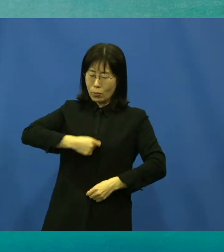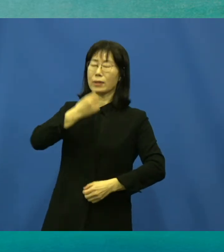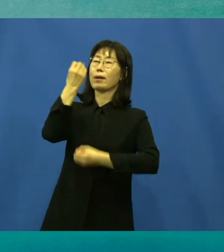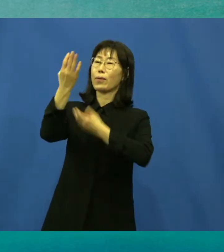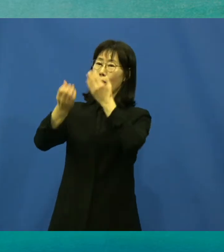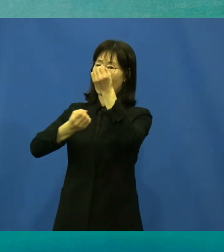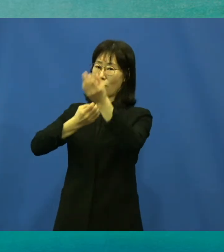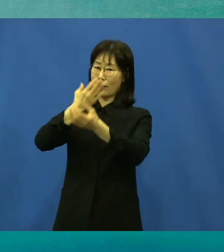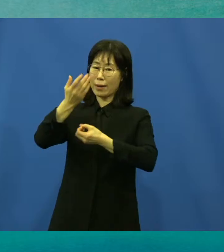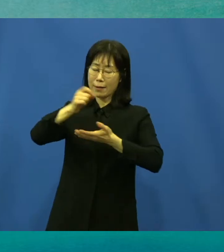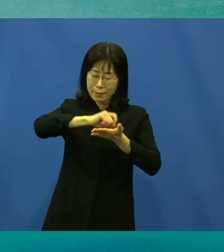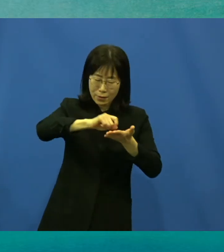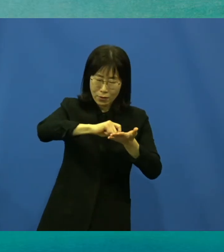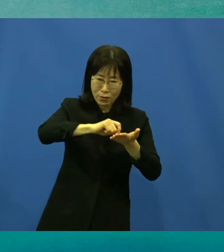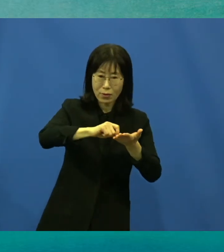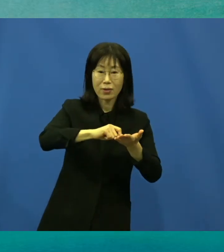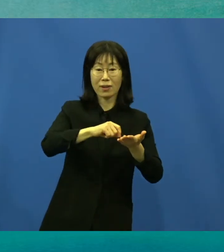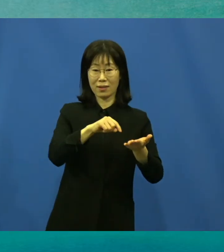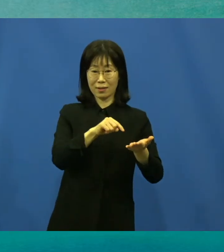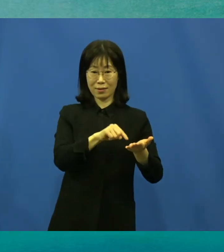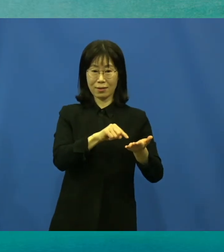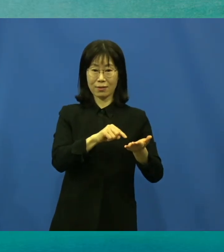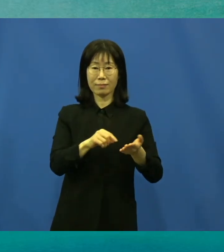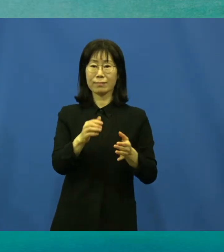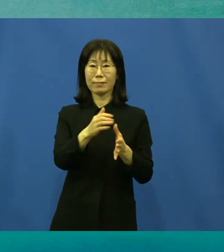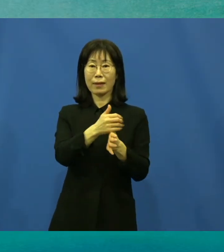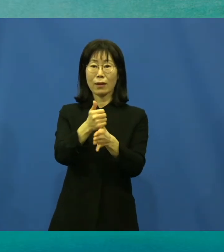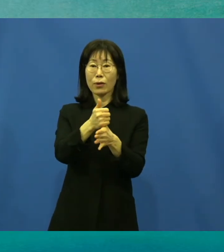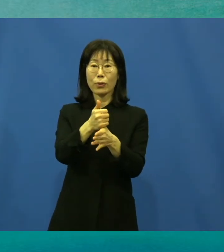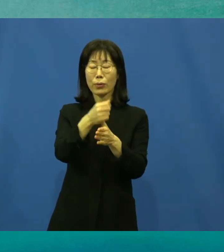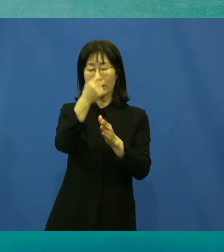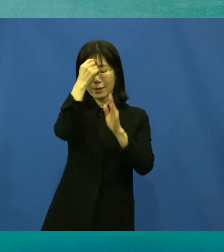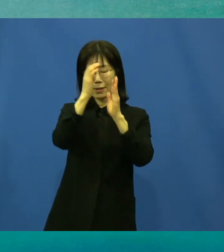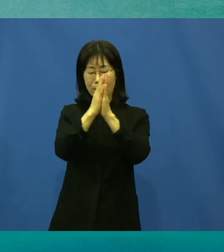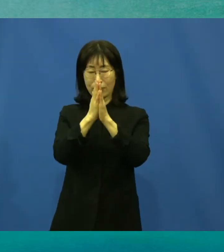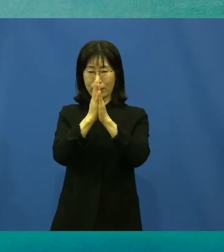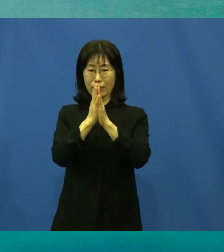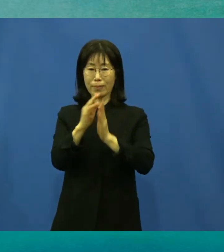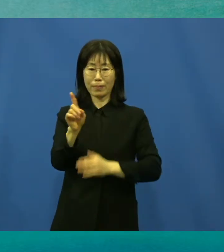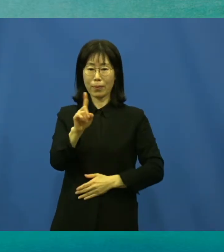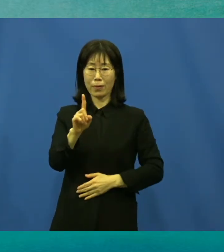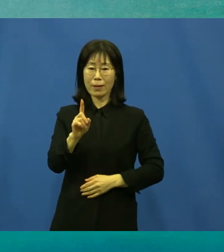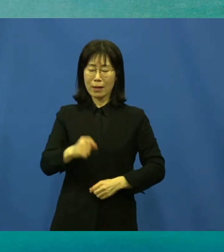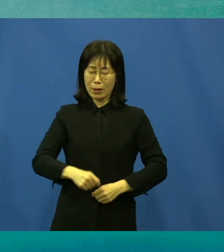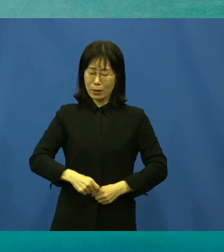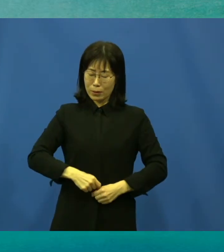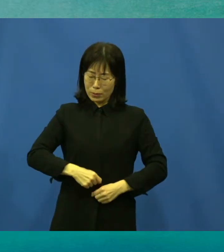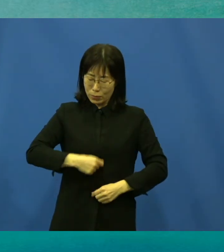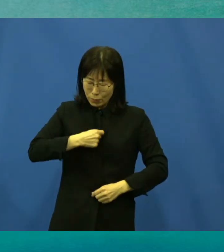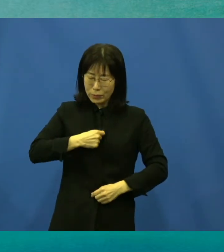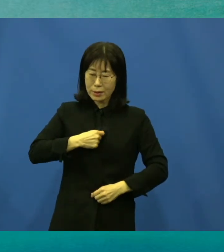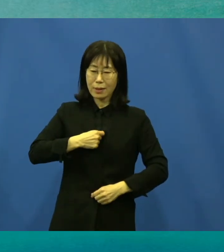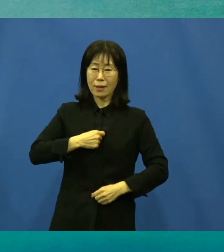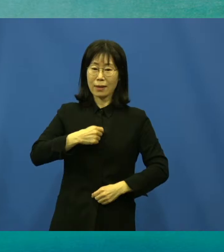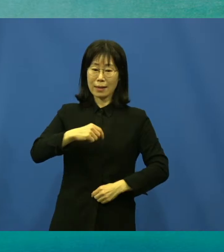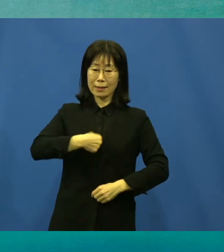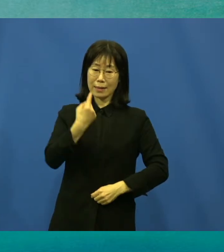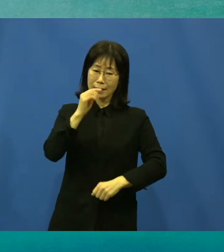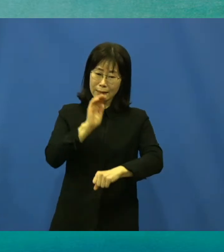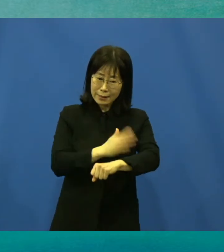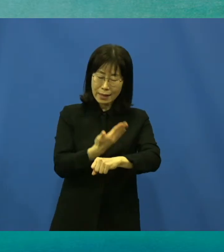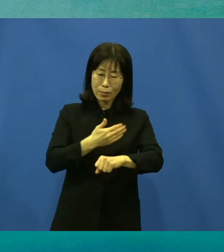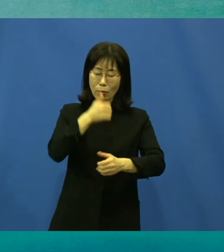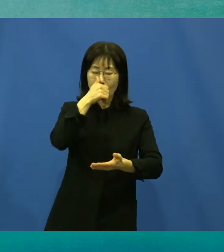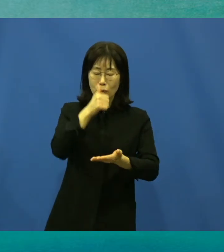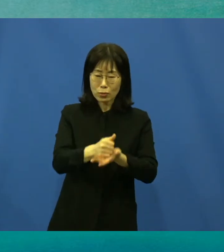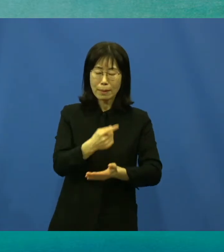놓습니다. 요나의 기도는 놀랄 정도로 솔직합니다. 그리고 그는 자신의 잘못을 인정합니다. 그것이